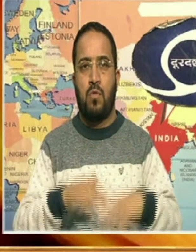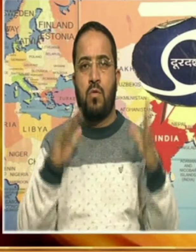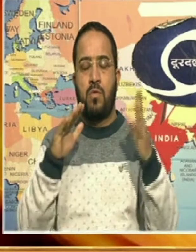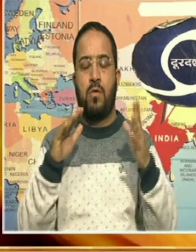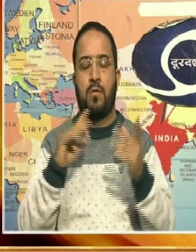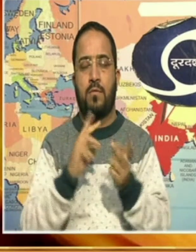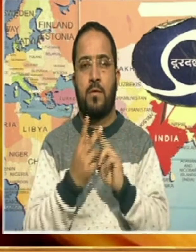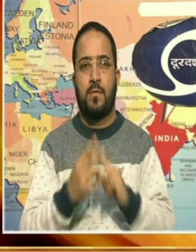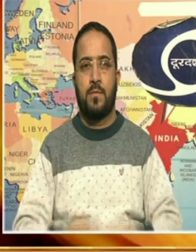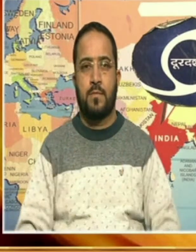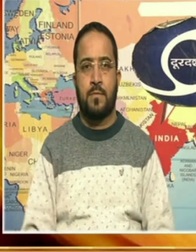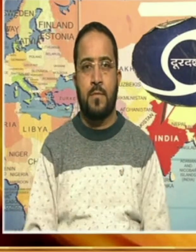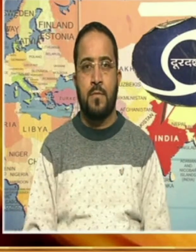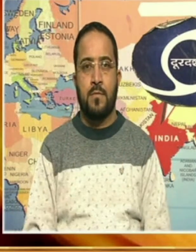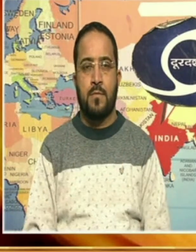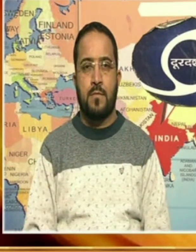ہیں